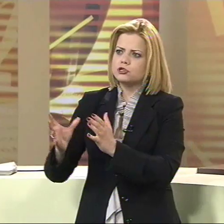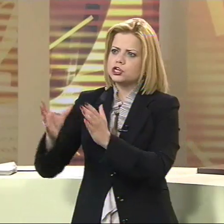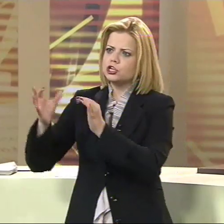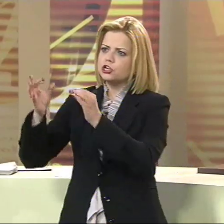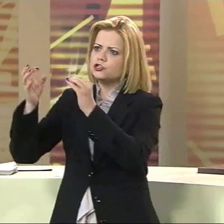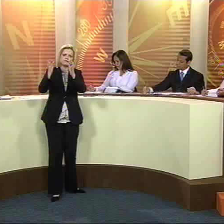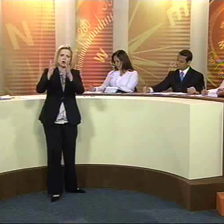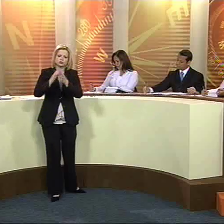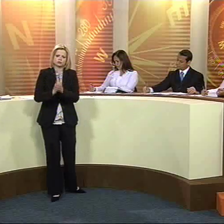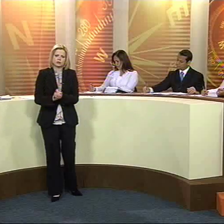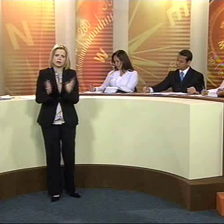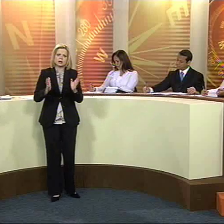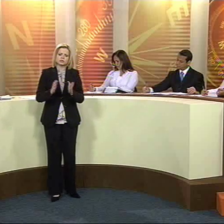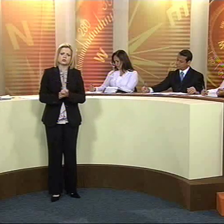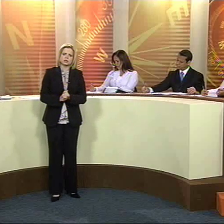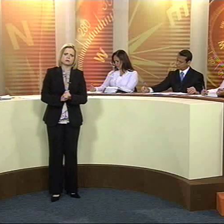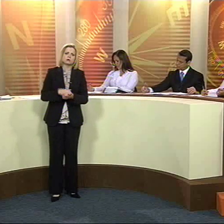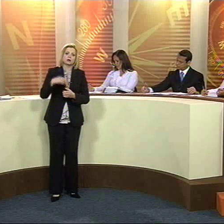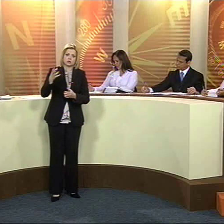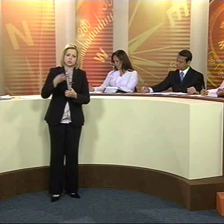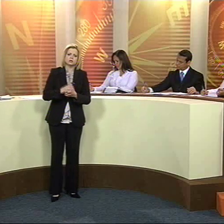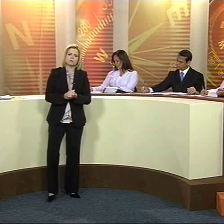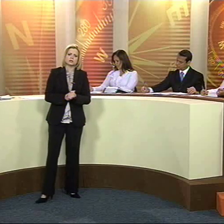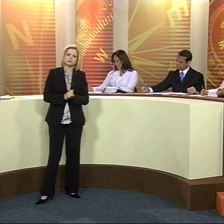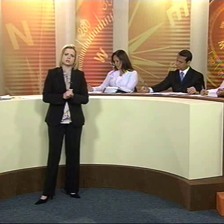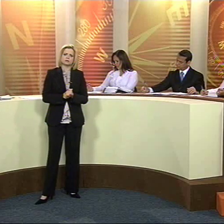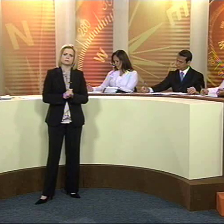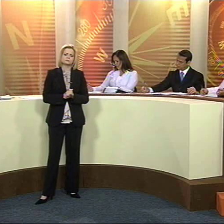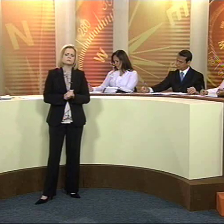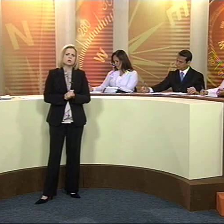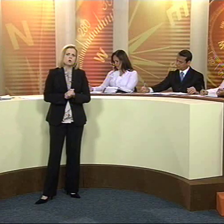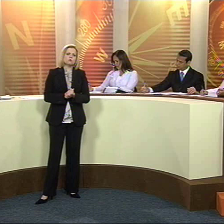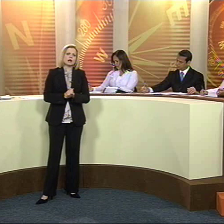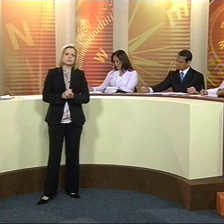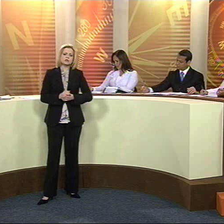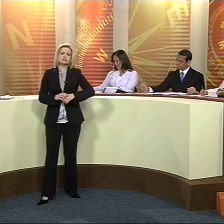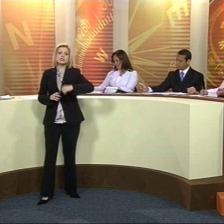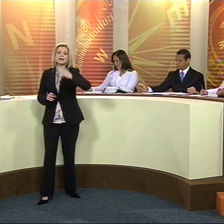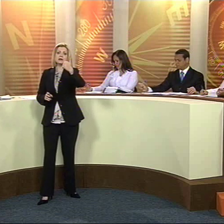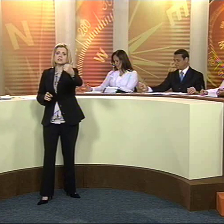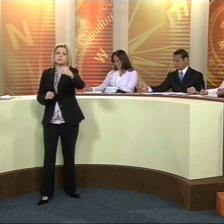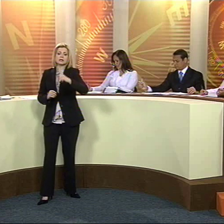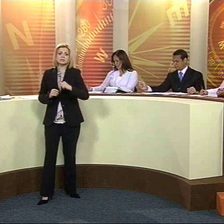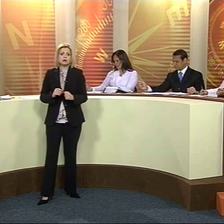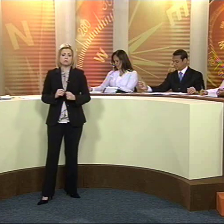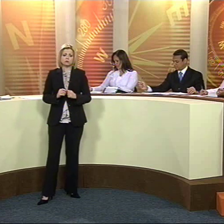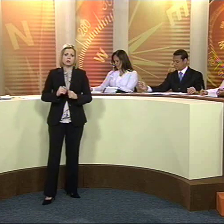de divórcio é uma ação de Estado? Sim, é uma ação de Estado. Uma ação de emancipação,